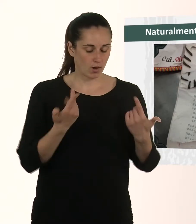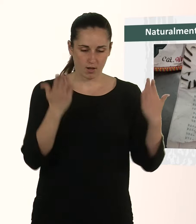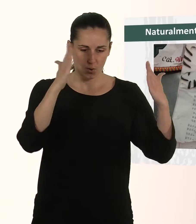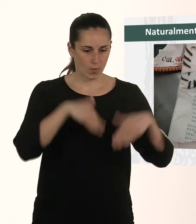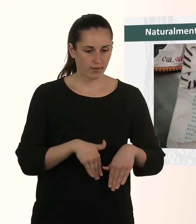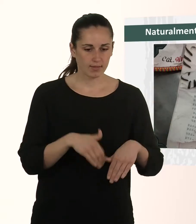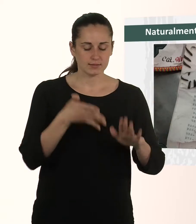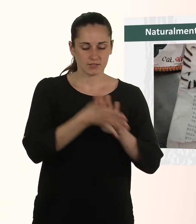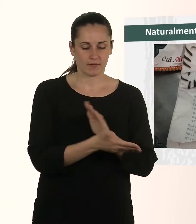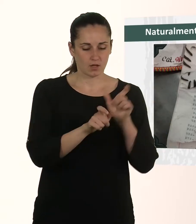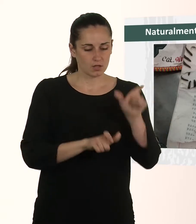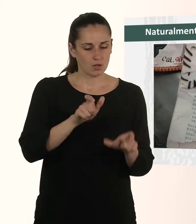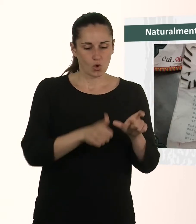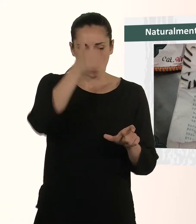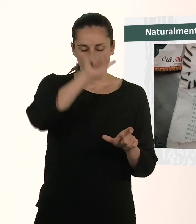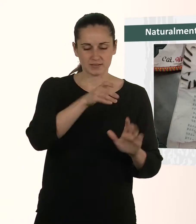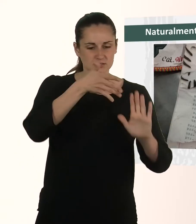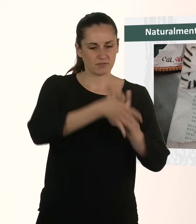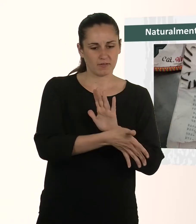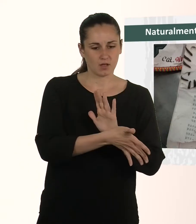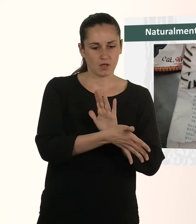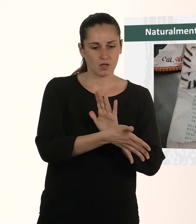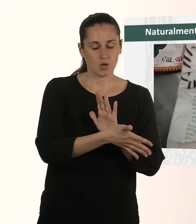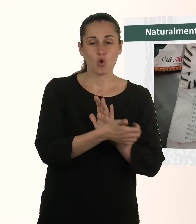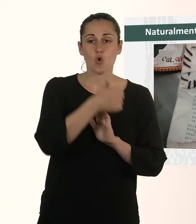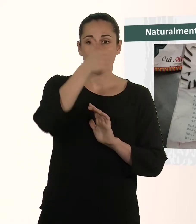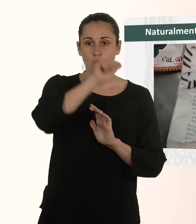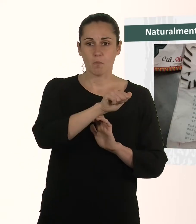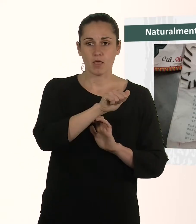hombres que permita dar por sentado que el varón constituye,